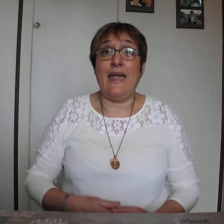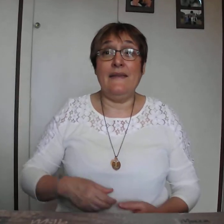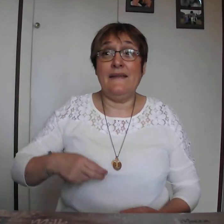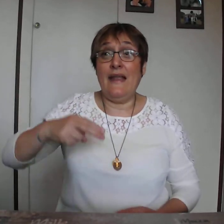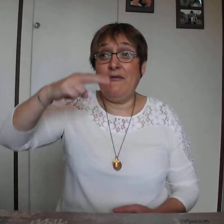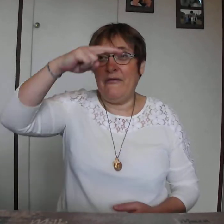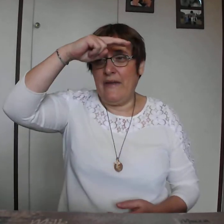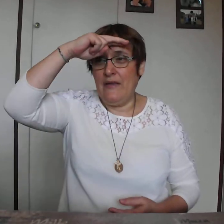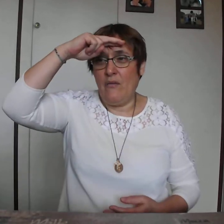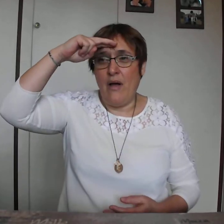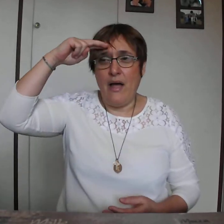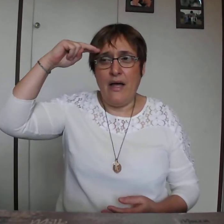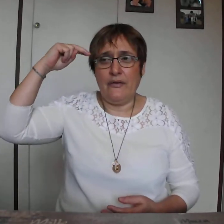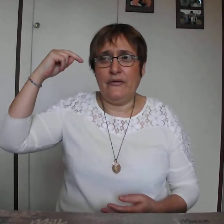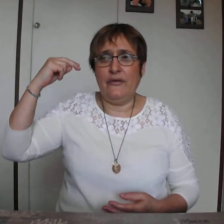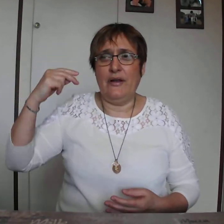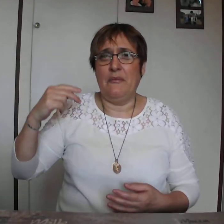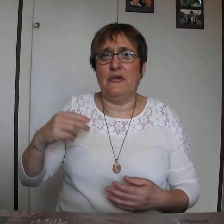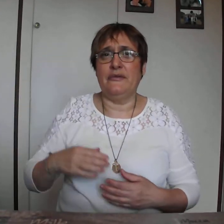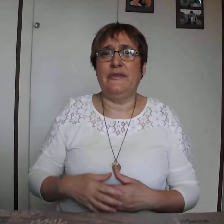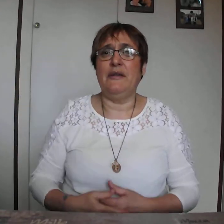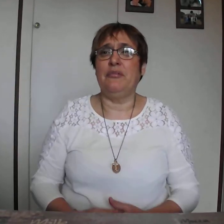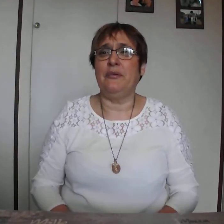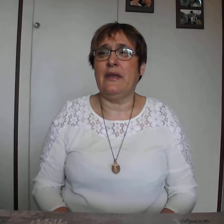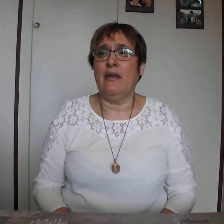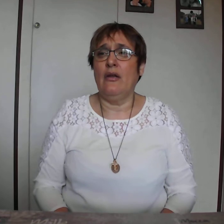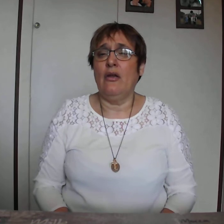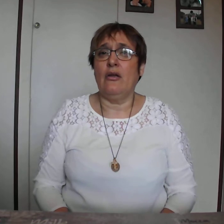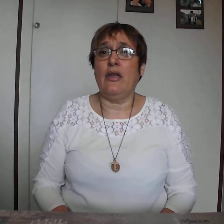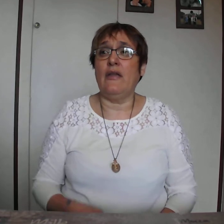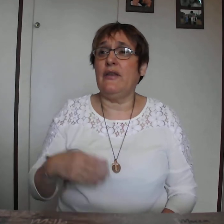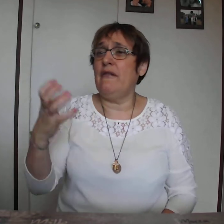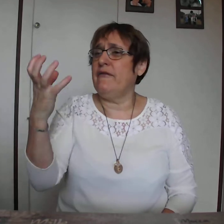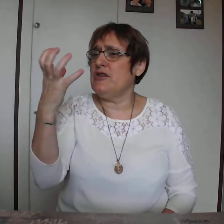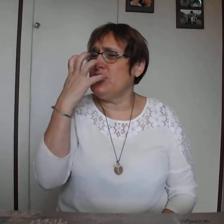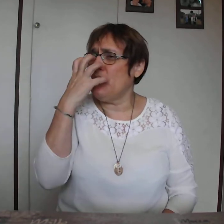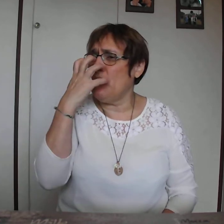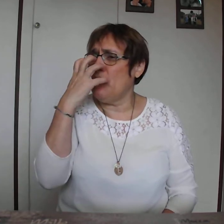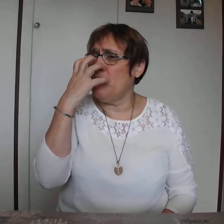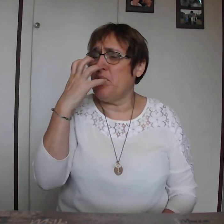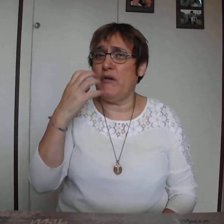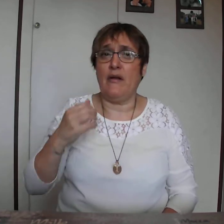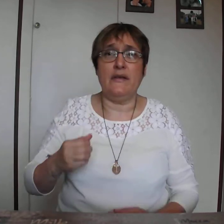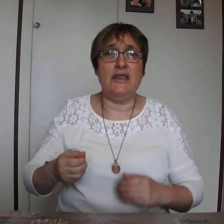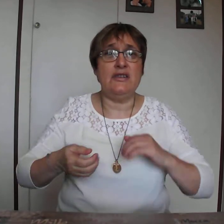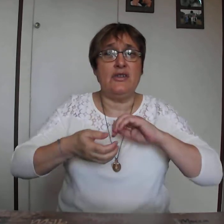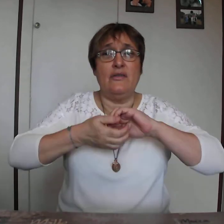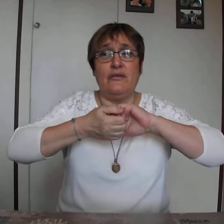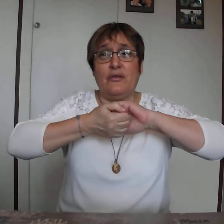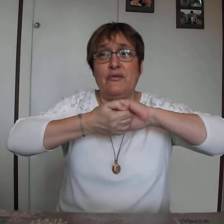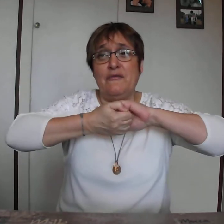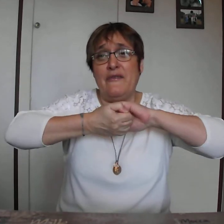Qu'est-ce qu'il fait noir, se lamente Tipouic. Qu'est-ce qu'il fait chaud, pleurniche notre nouvelle